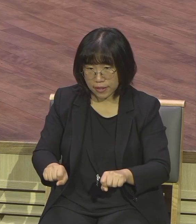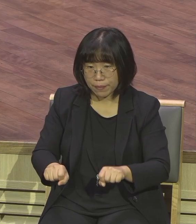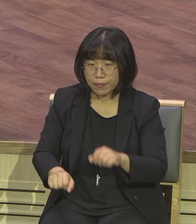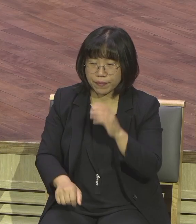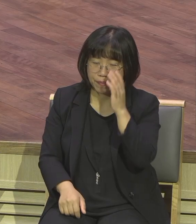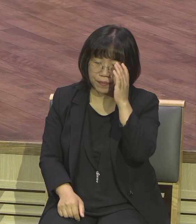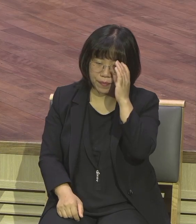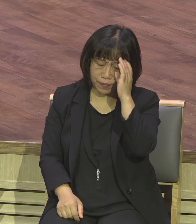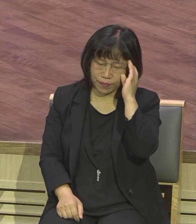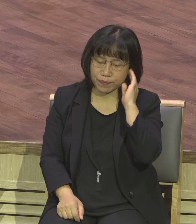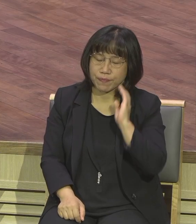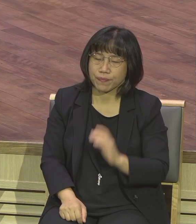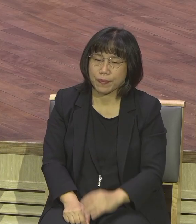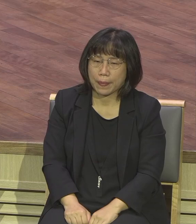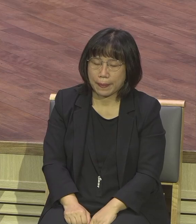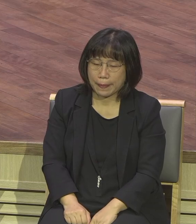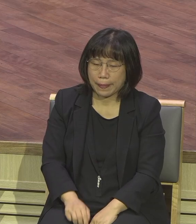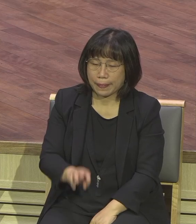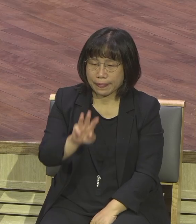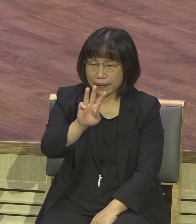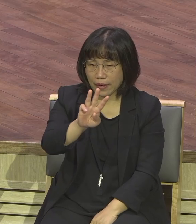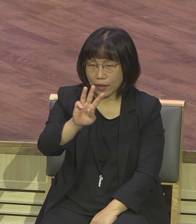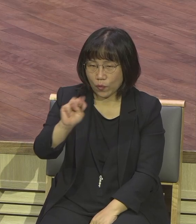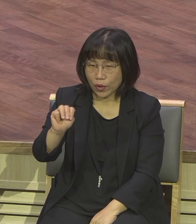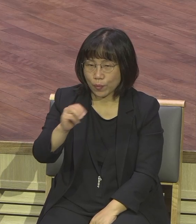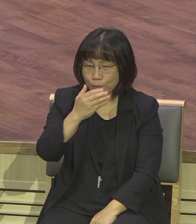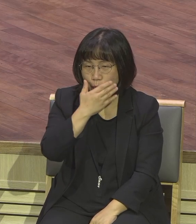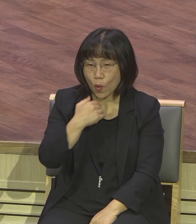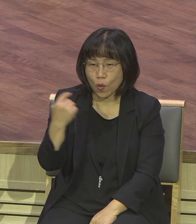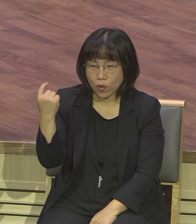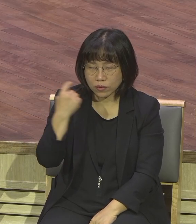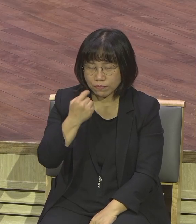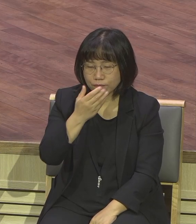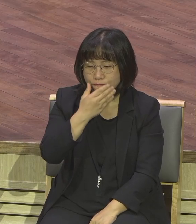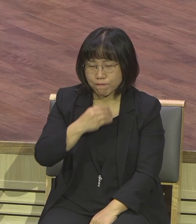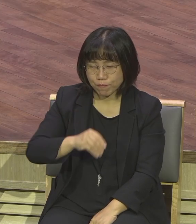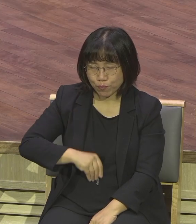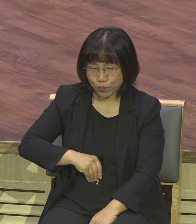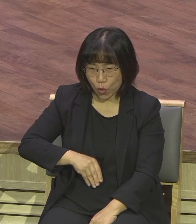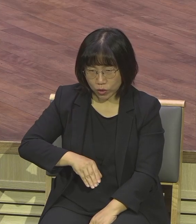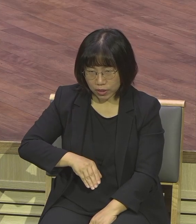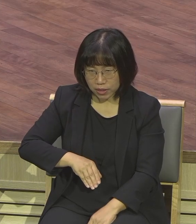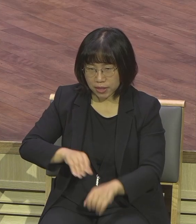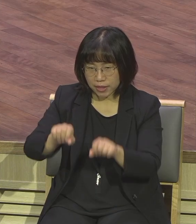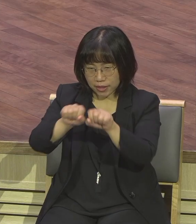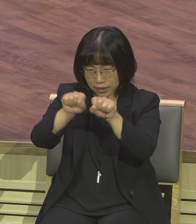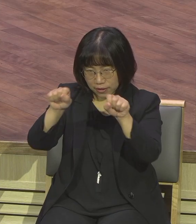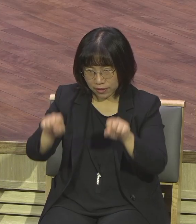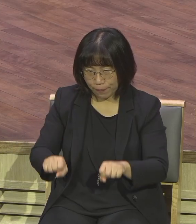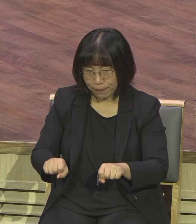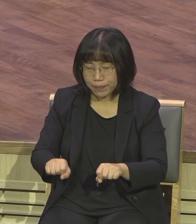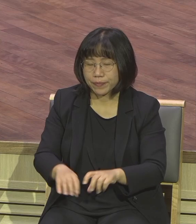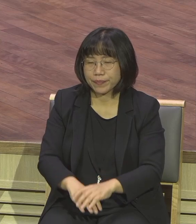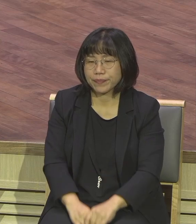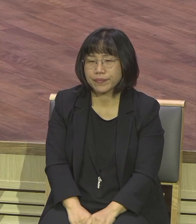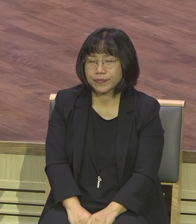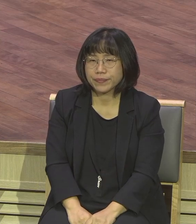예원 복음 복지 시스템.